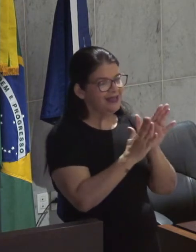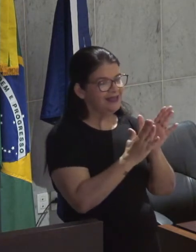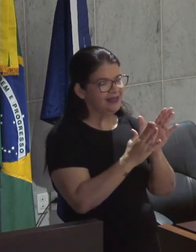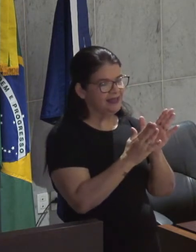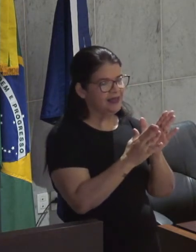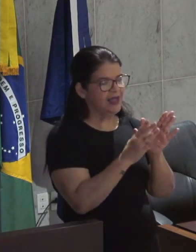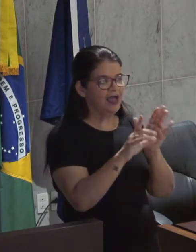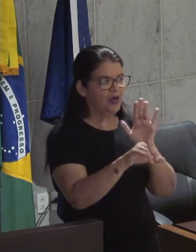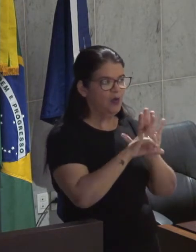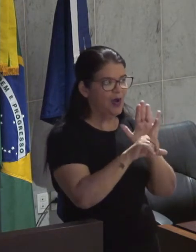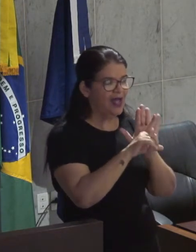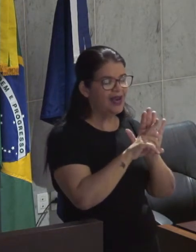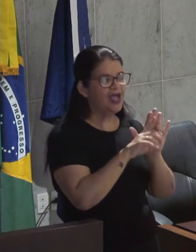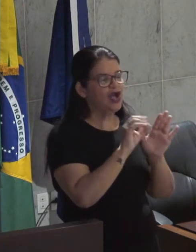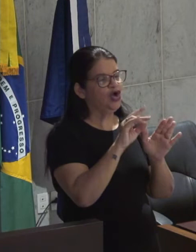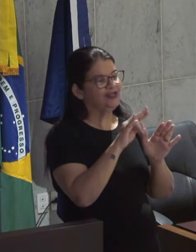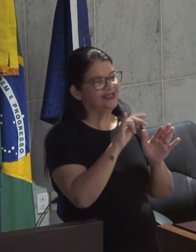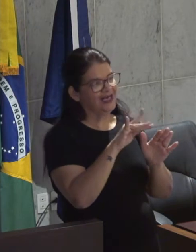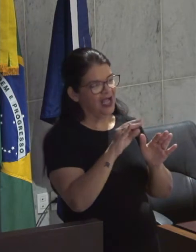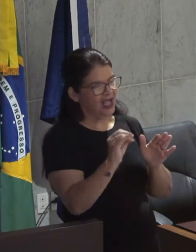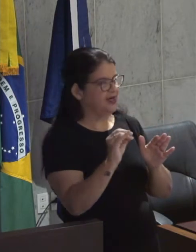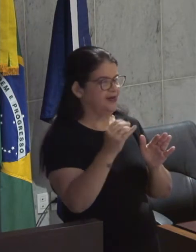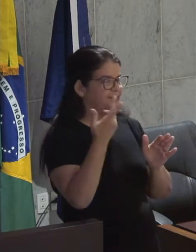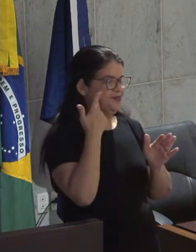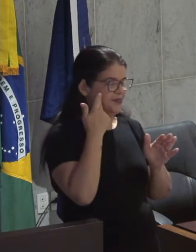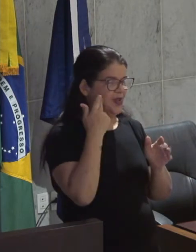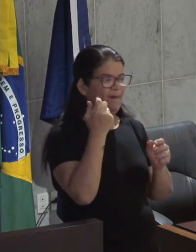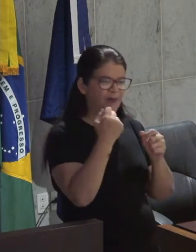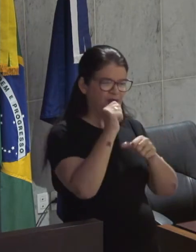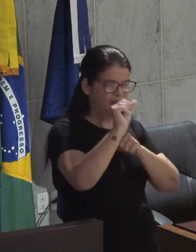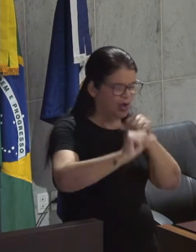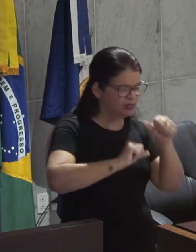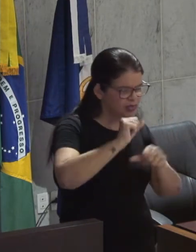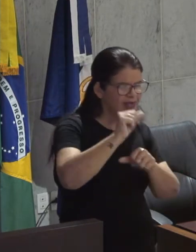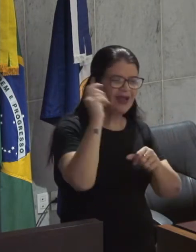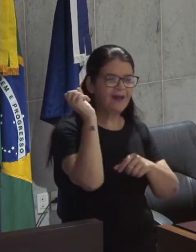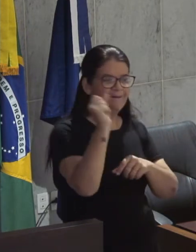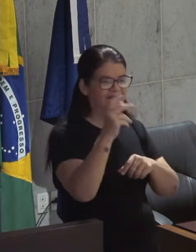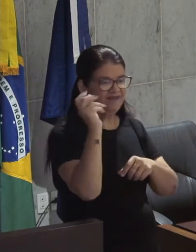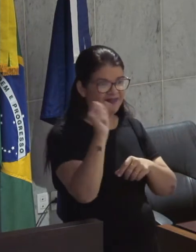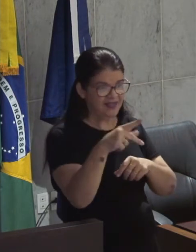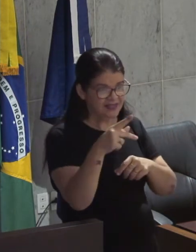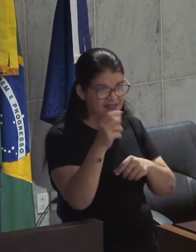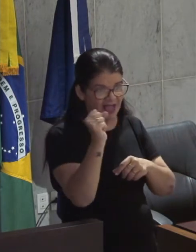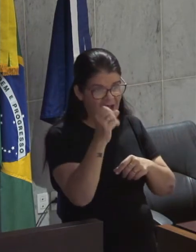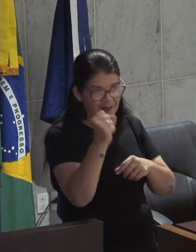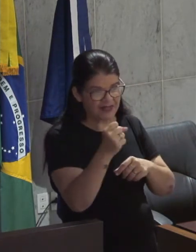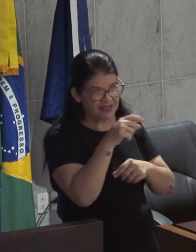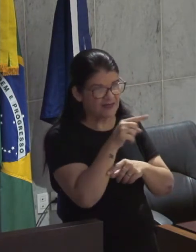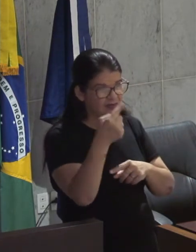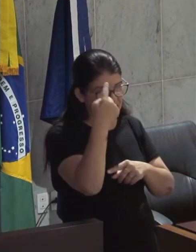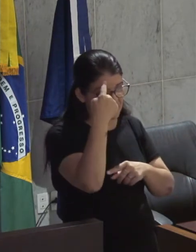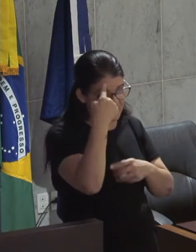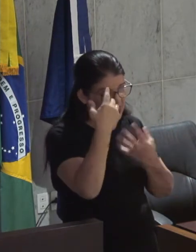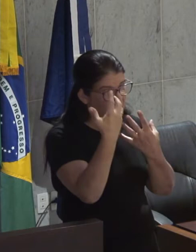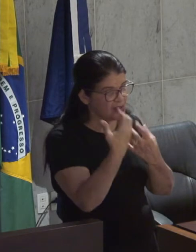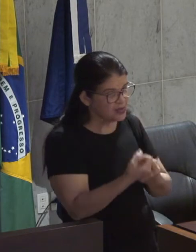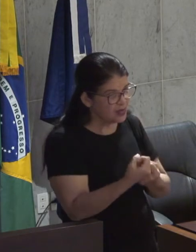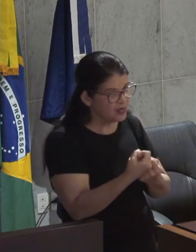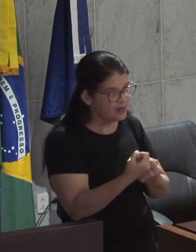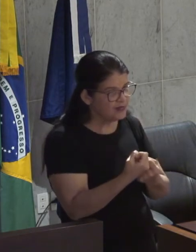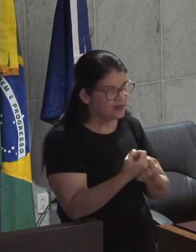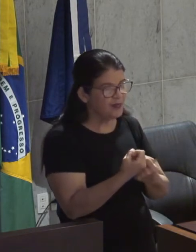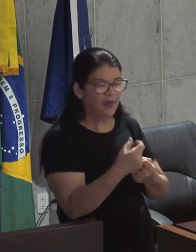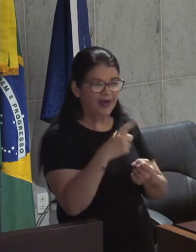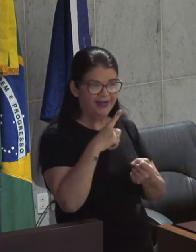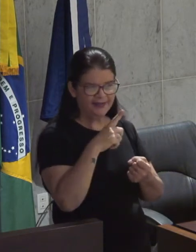em uma lei ordinária poder alterar a Previdência. Vocês pensam que ele se conformou em